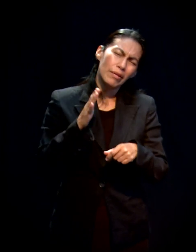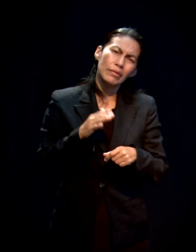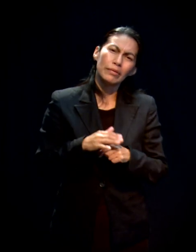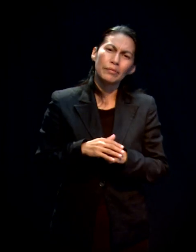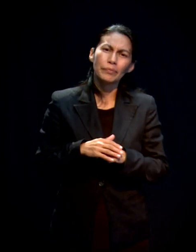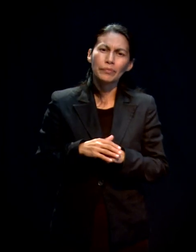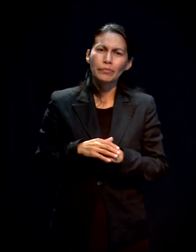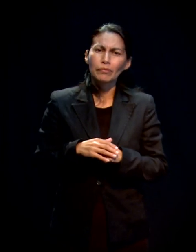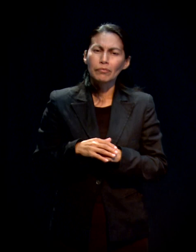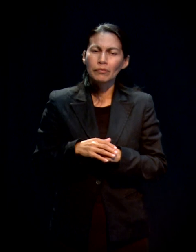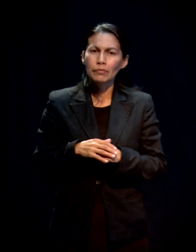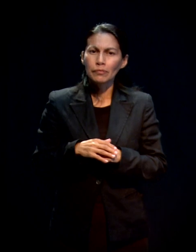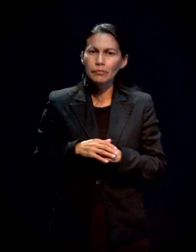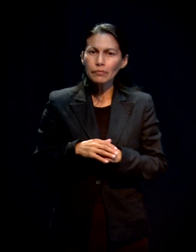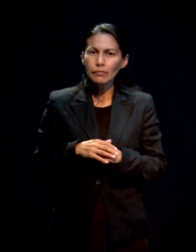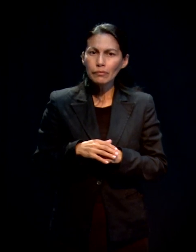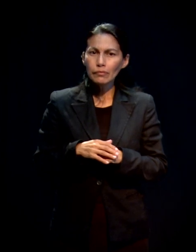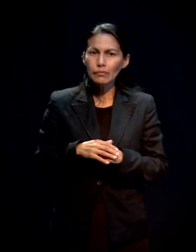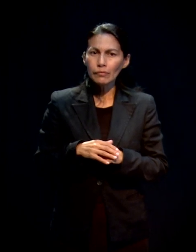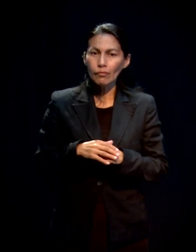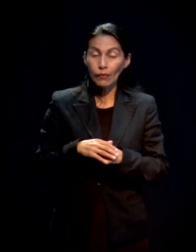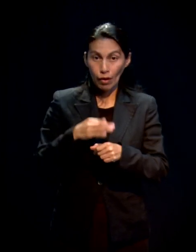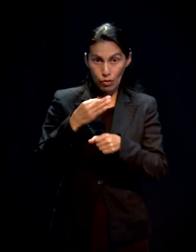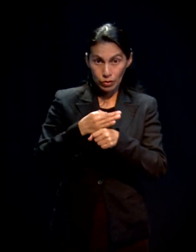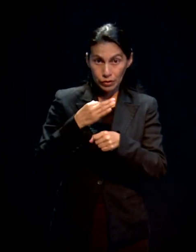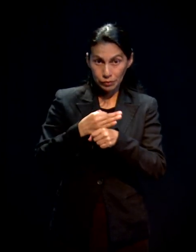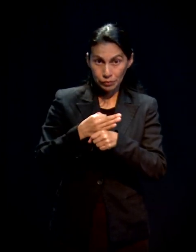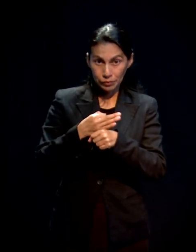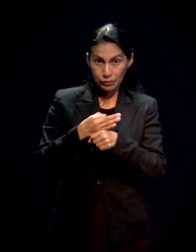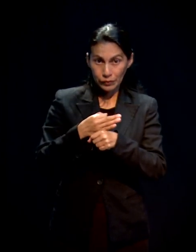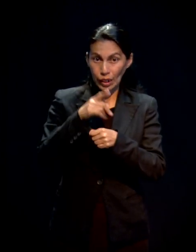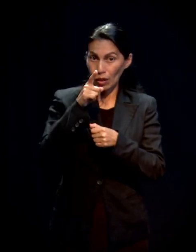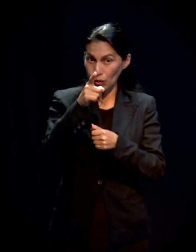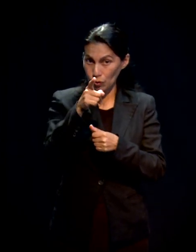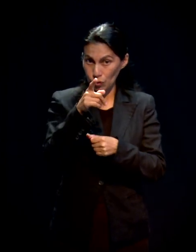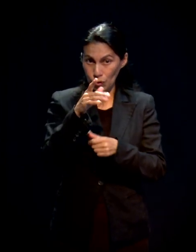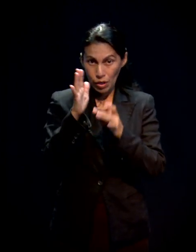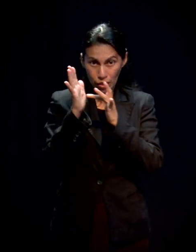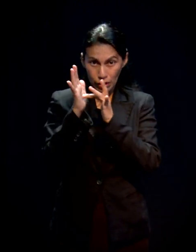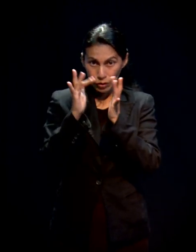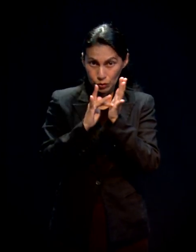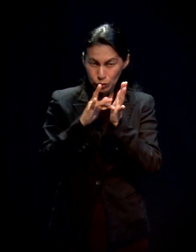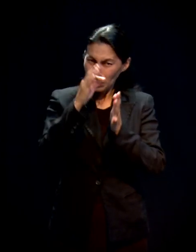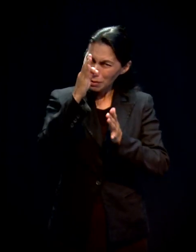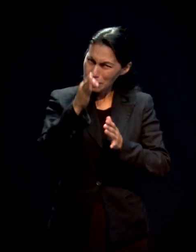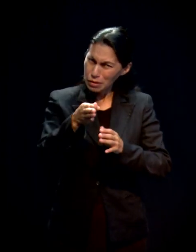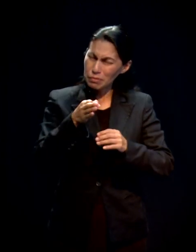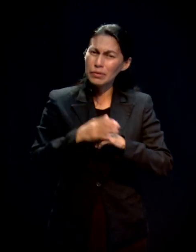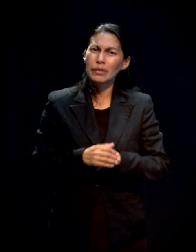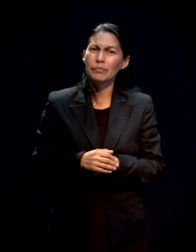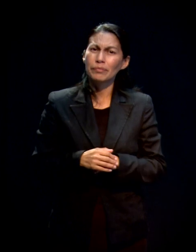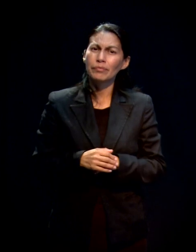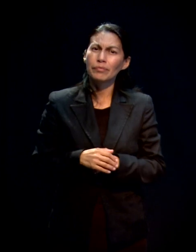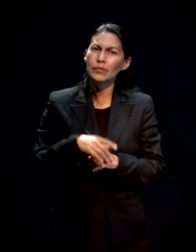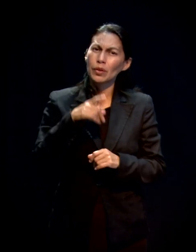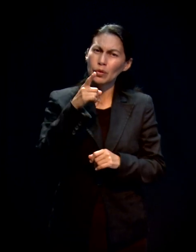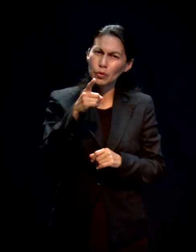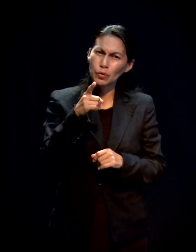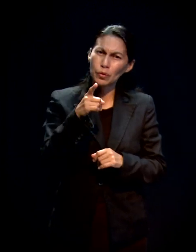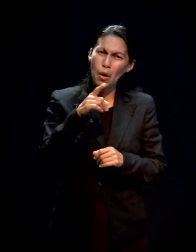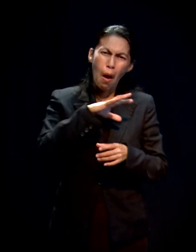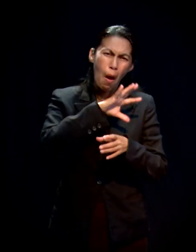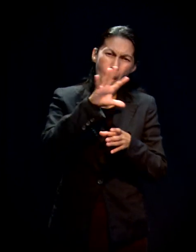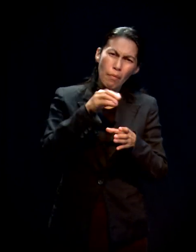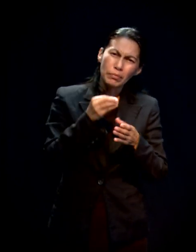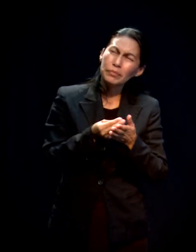tienen en su corazón a dártelo ahora mismo es que aceptes a jesús que te entregues